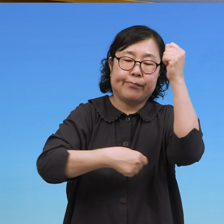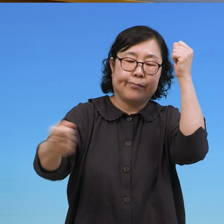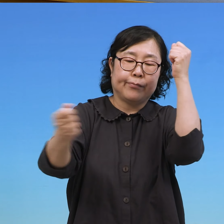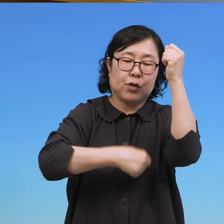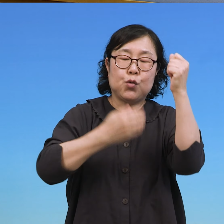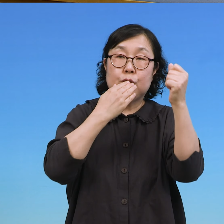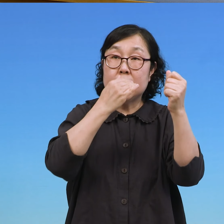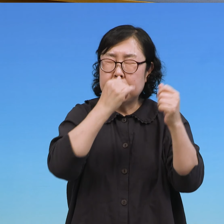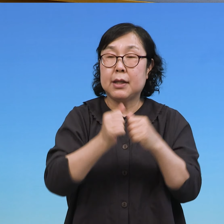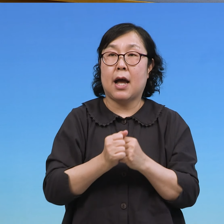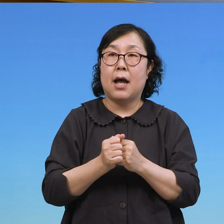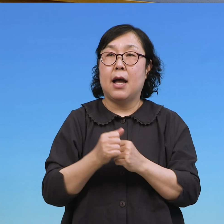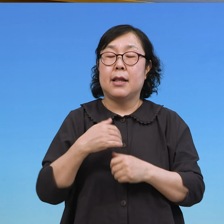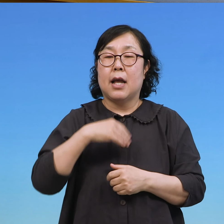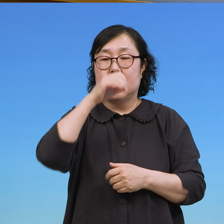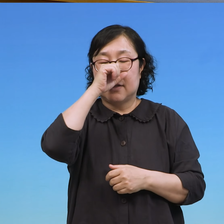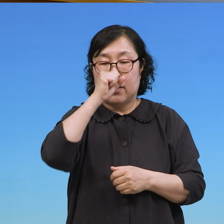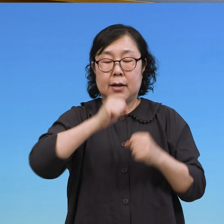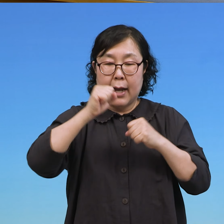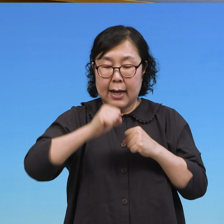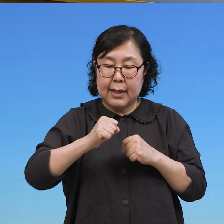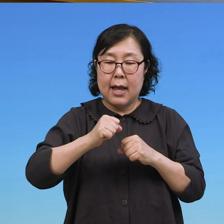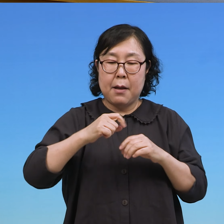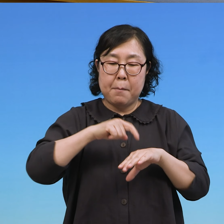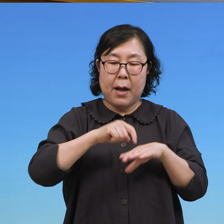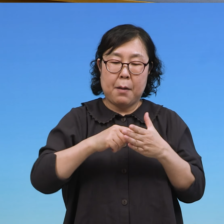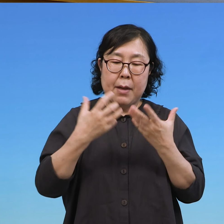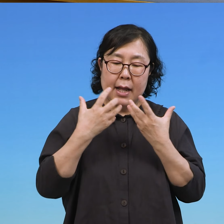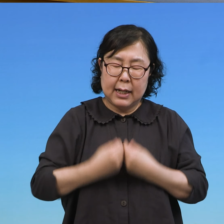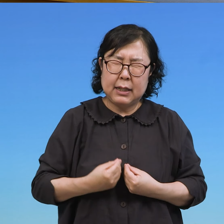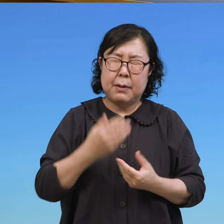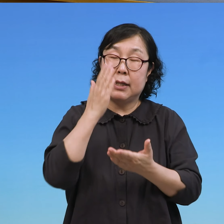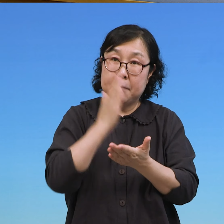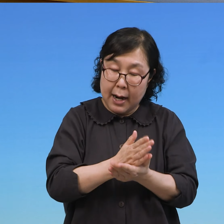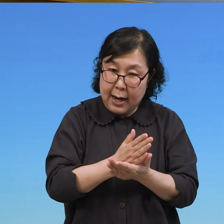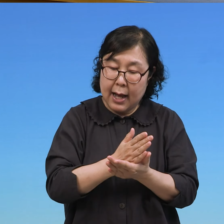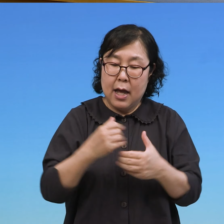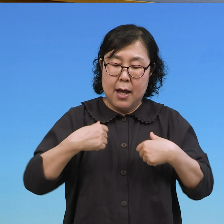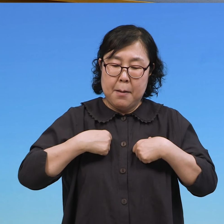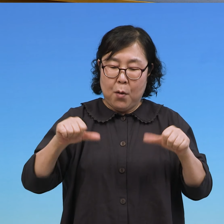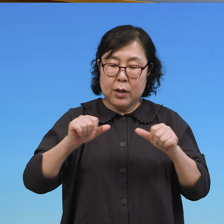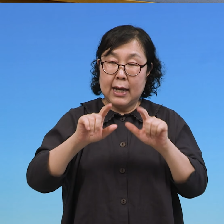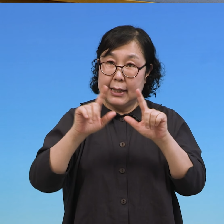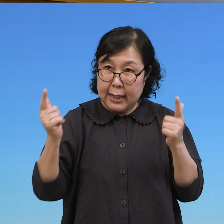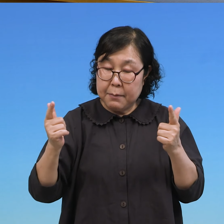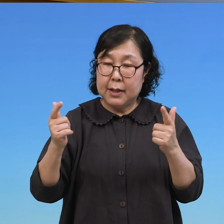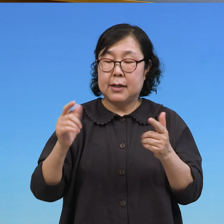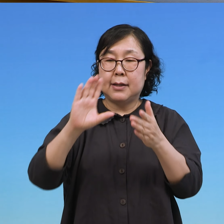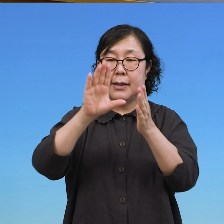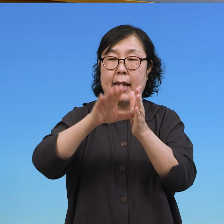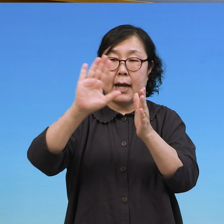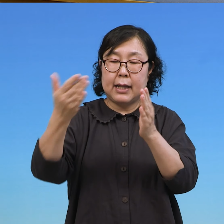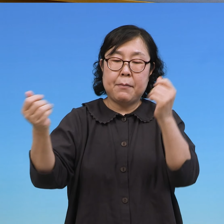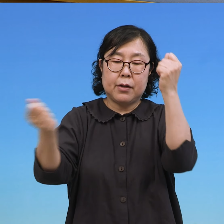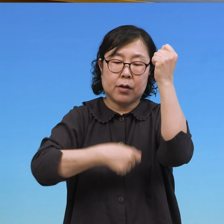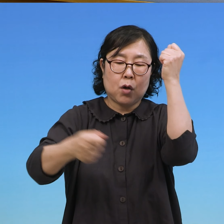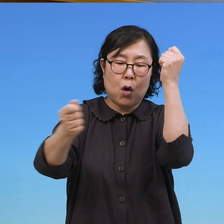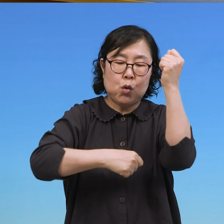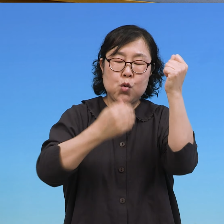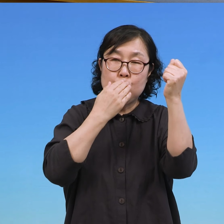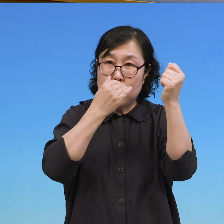아멘. 우리가 선을 행하되 낙심하지 말지니 포기하지 아니하면 때가 이름에 거두리라.